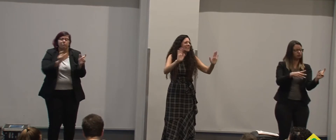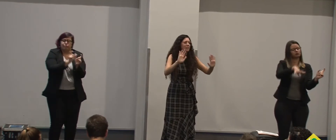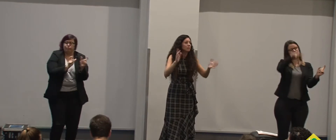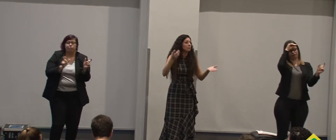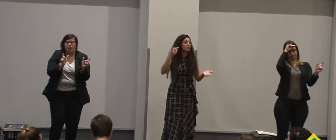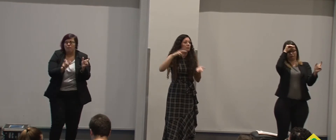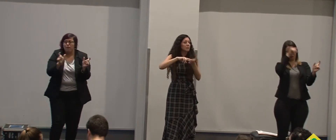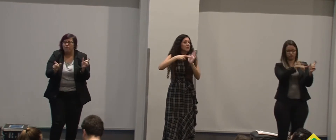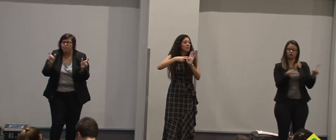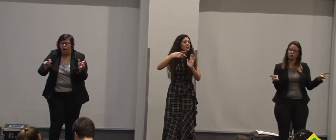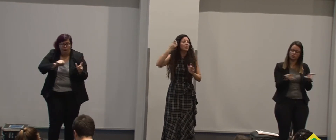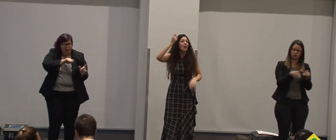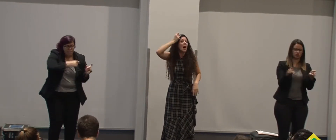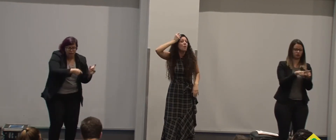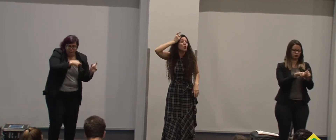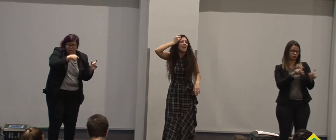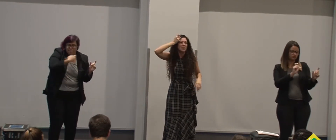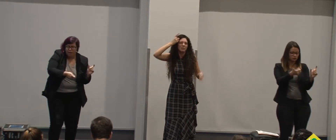uma.